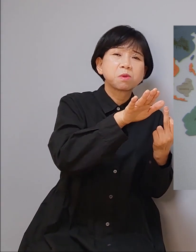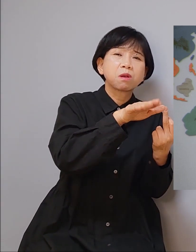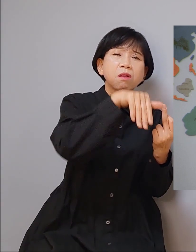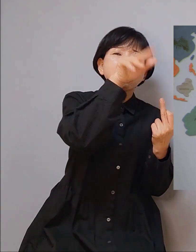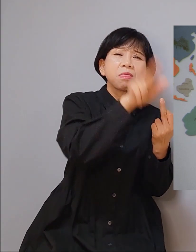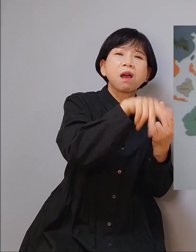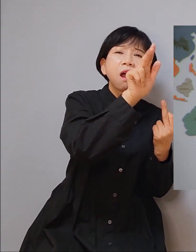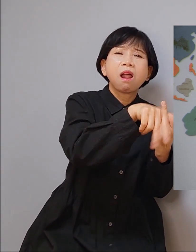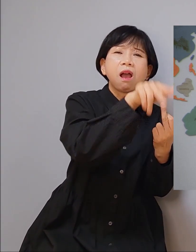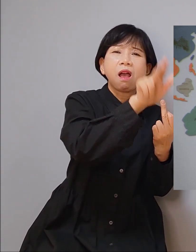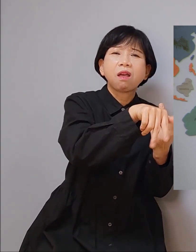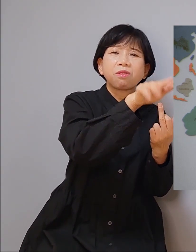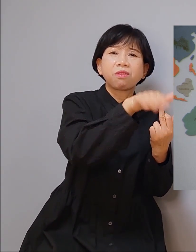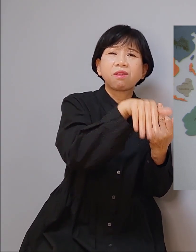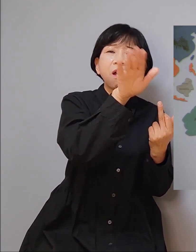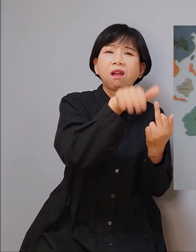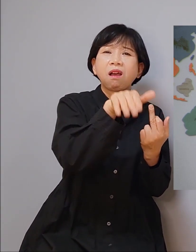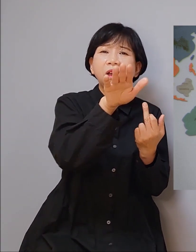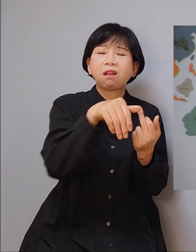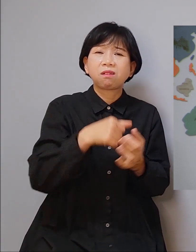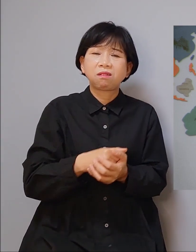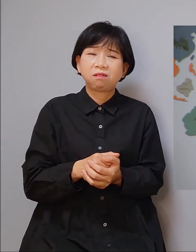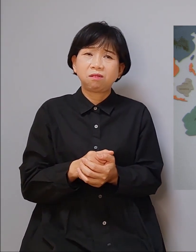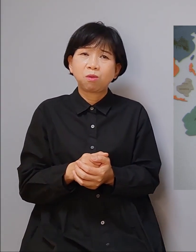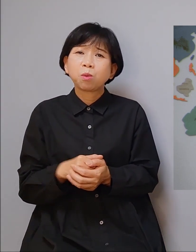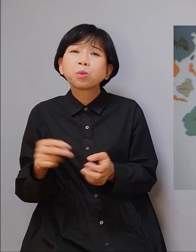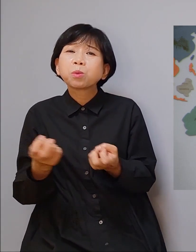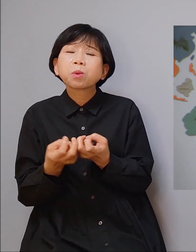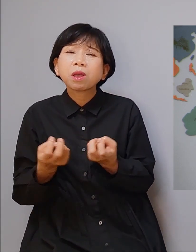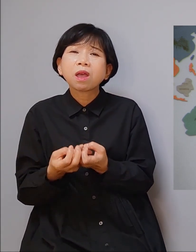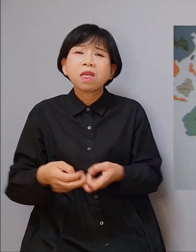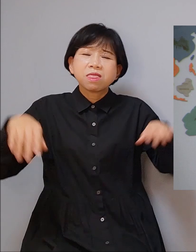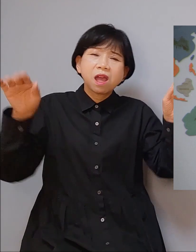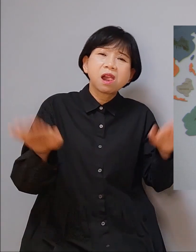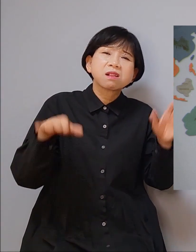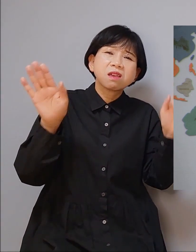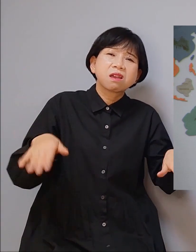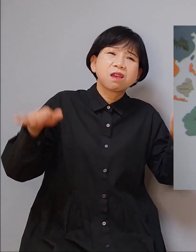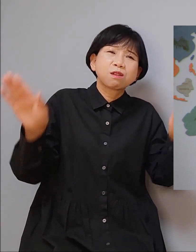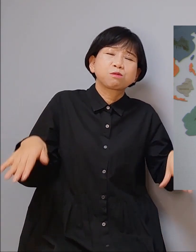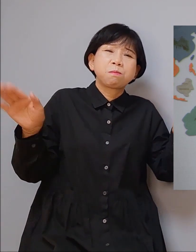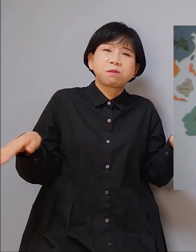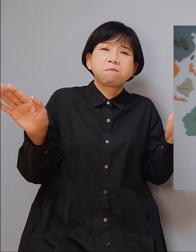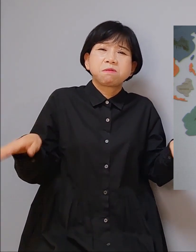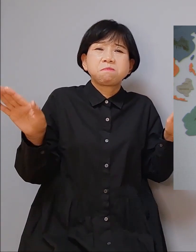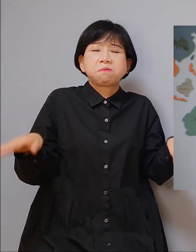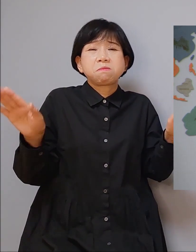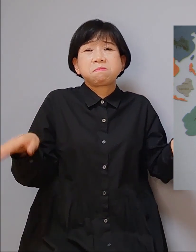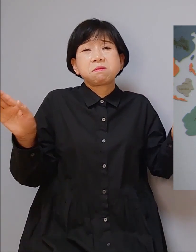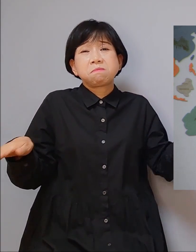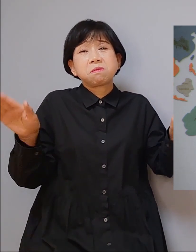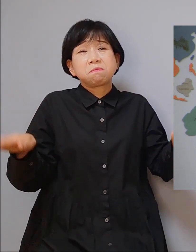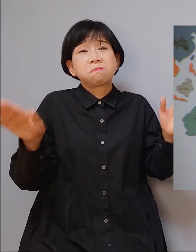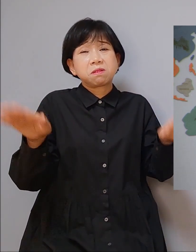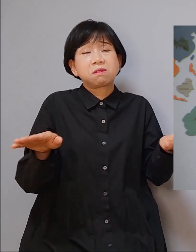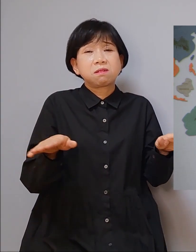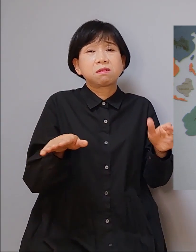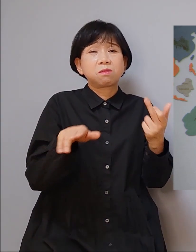합니다. 그렇다면 어미는 어떻게 할까요? 새끼가 계속해서 날갯짓을 하다가 떨어지면 기다리고